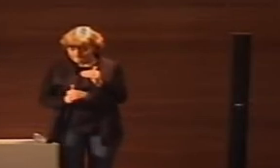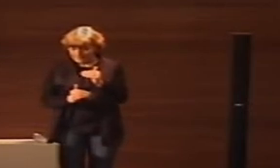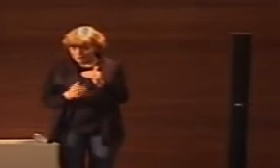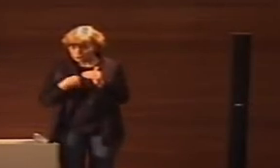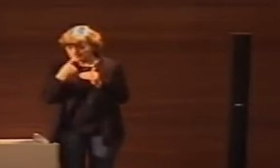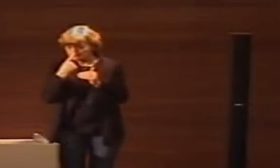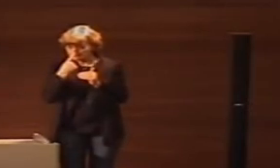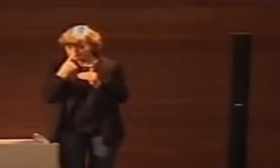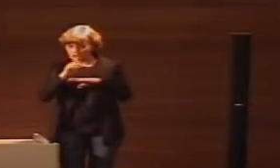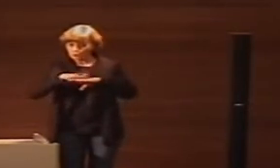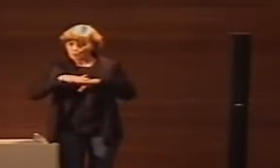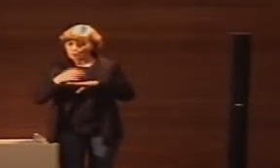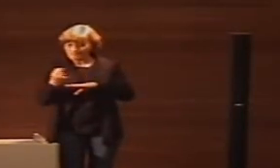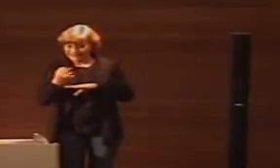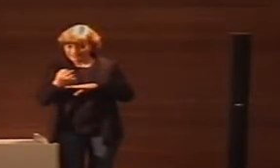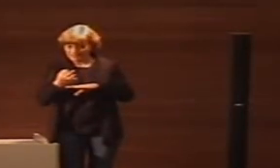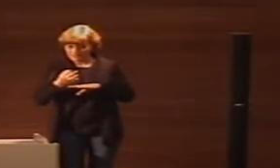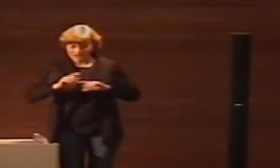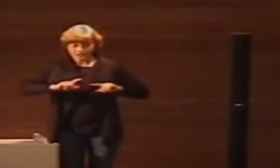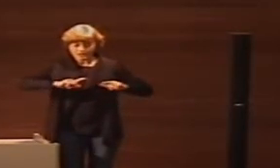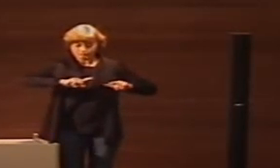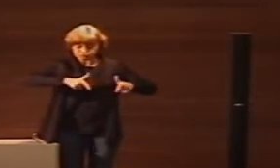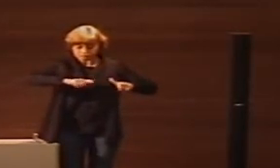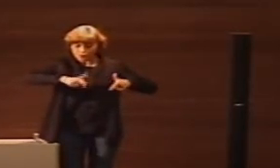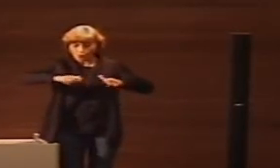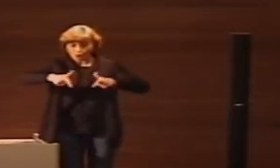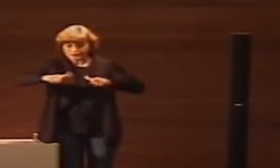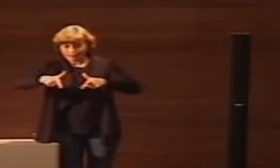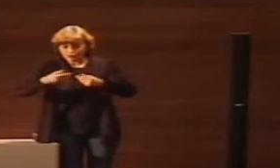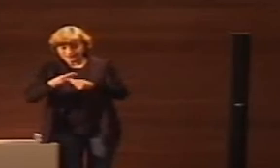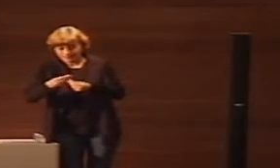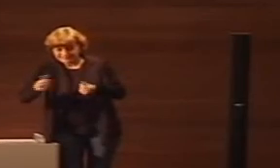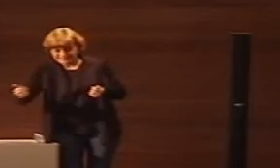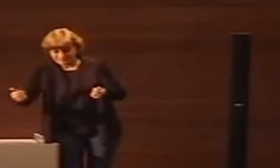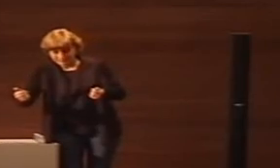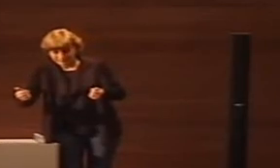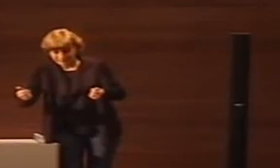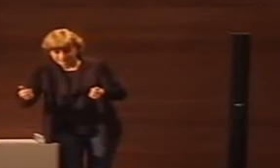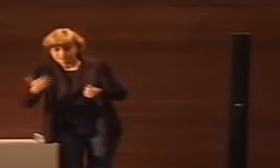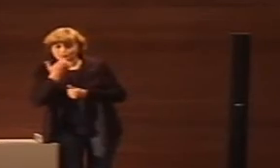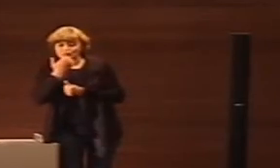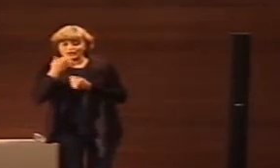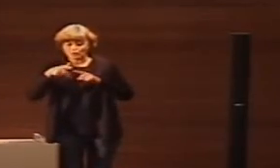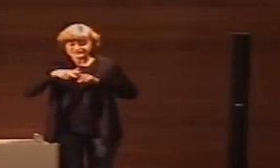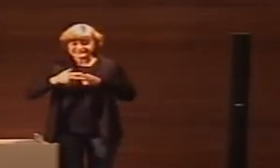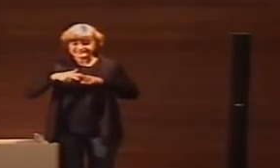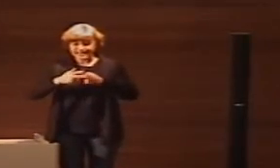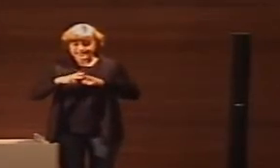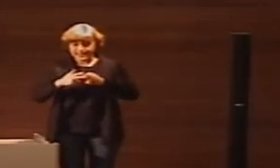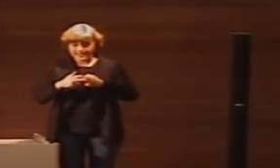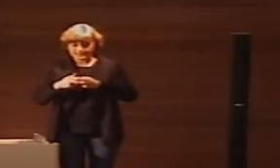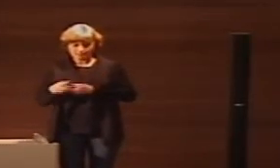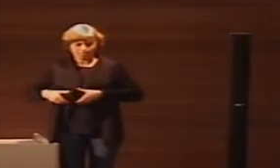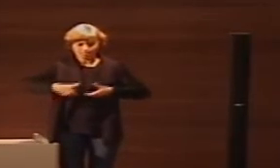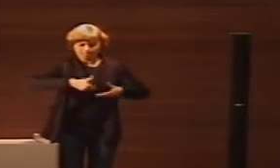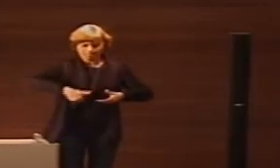contenedores desaparecen algunos usuarios fraudulentos de los mismos, tipo talleres, vertidos de residuos de la